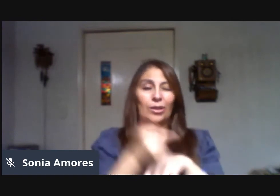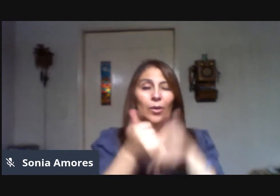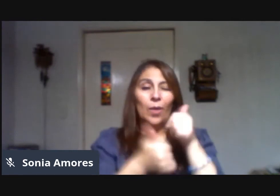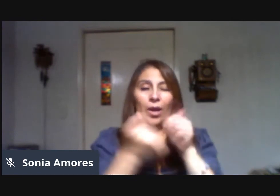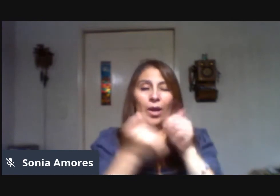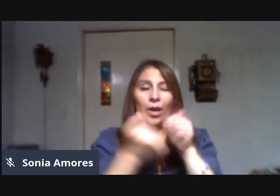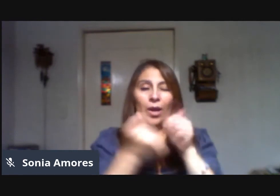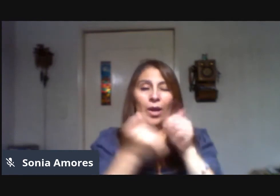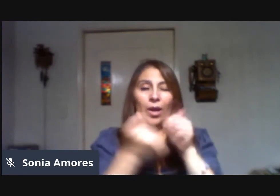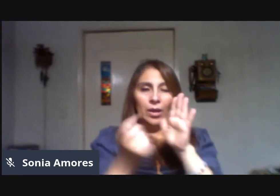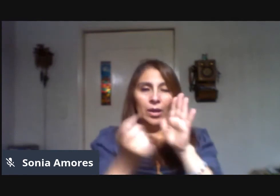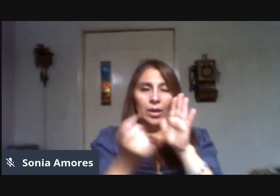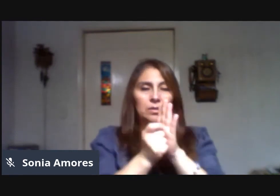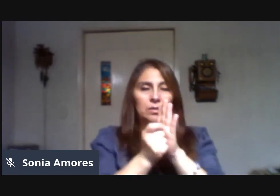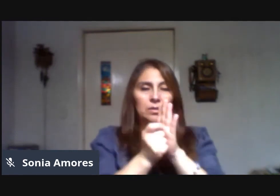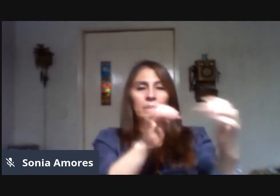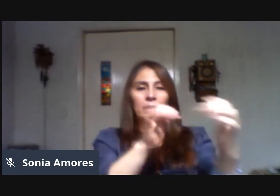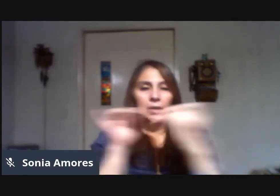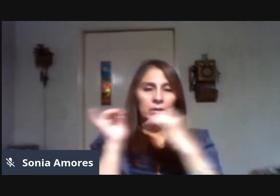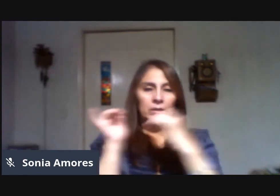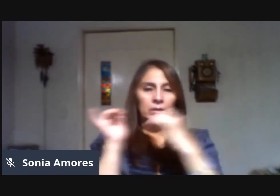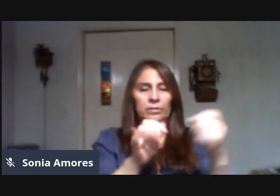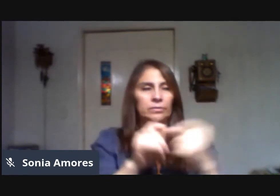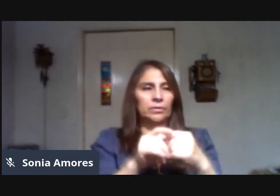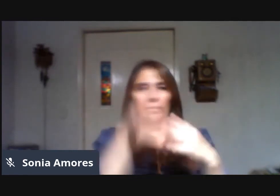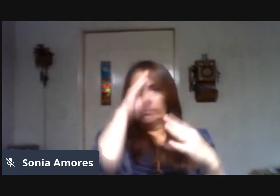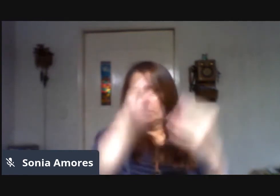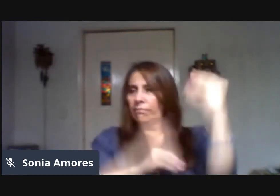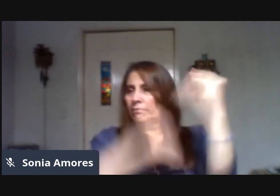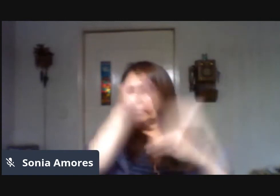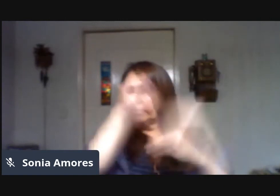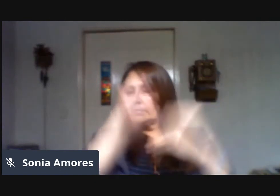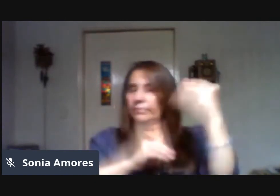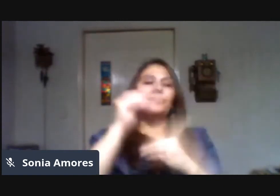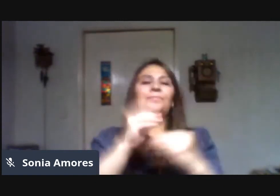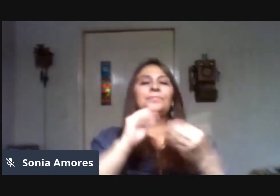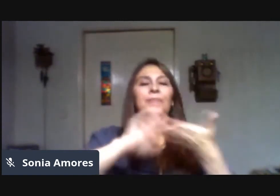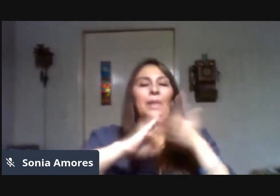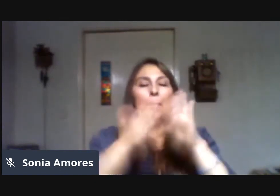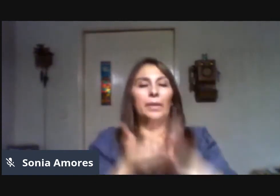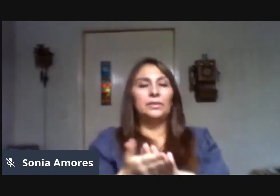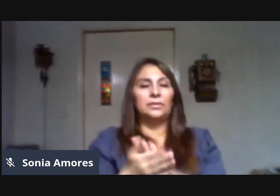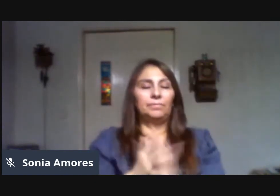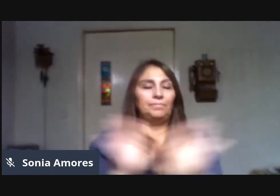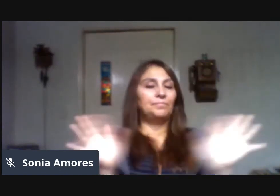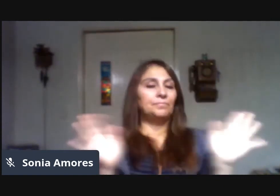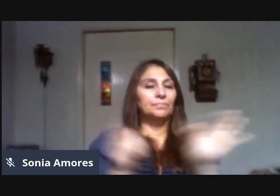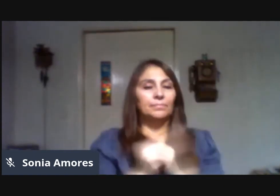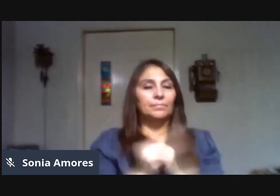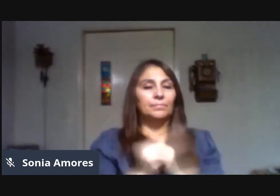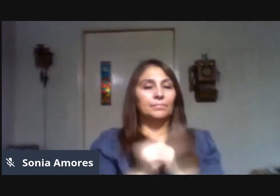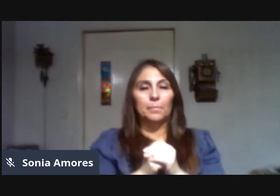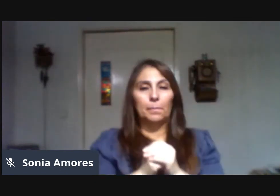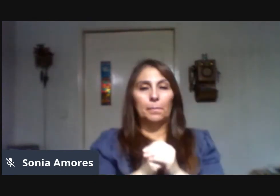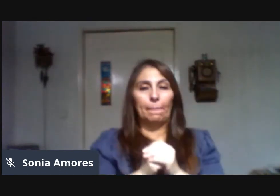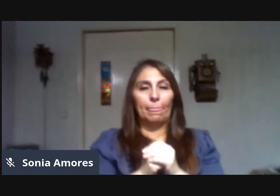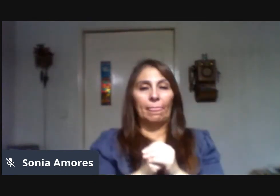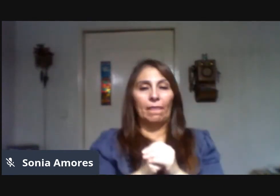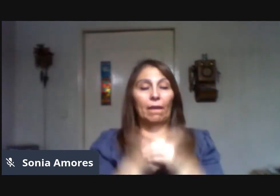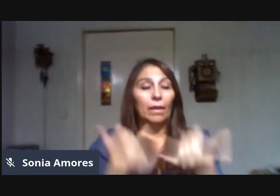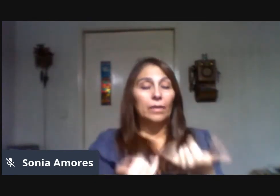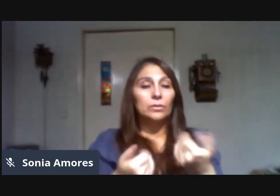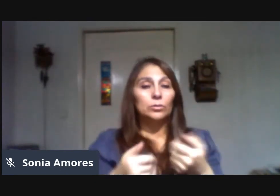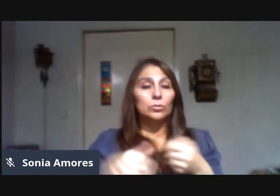guerra y los desacuerdos de la paz. Está un escenario marcado por